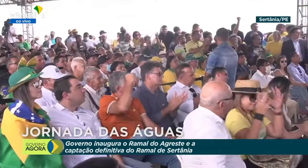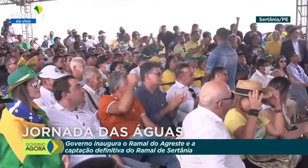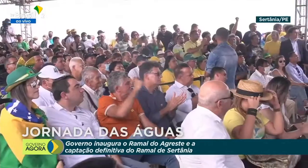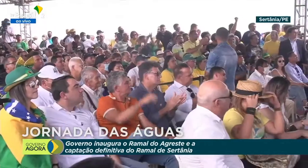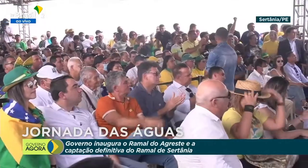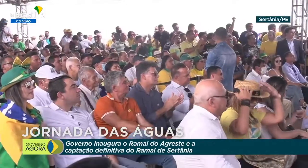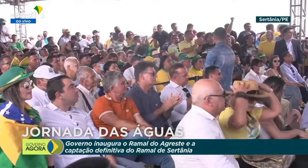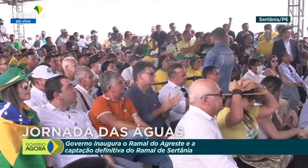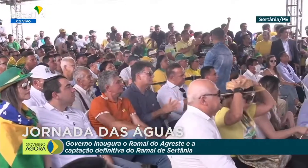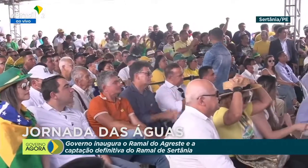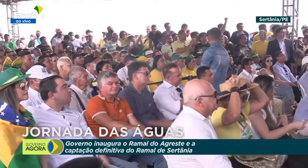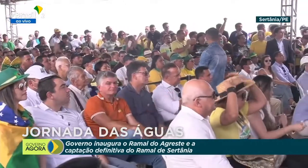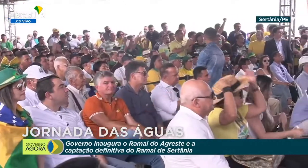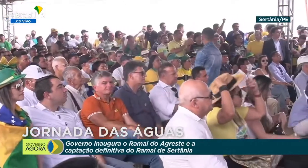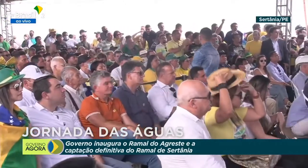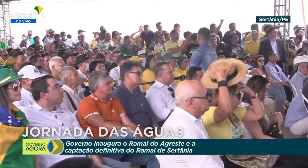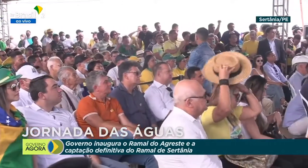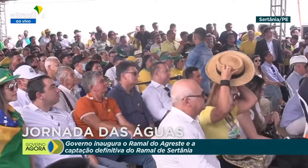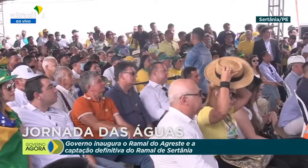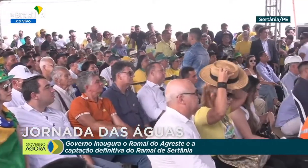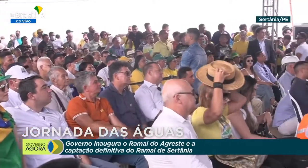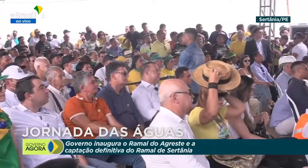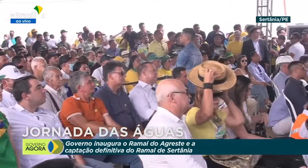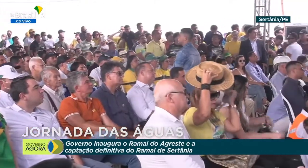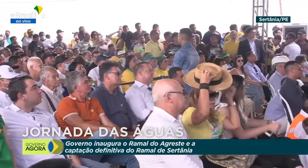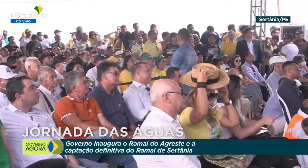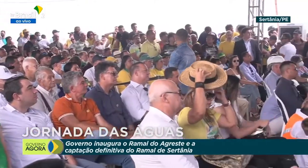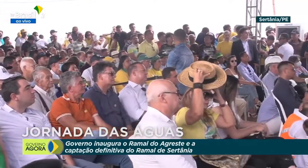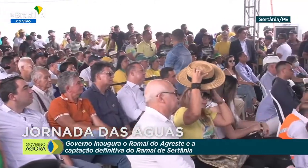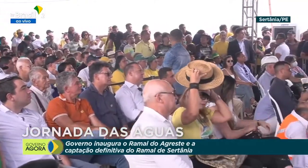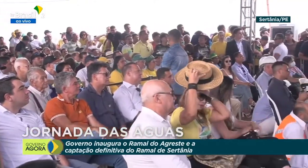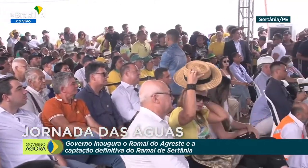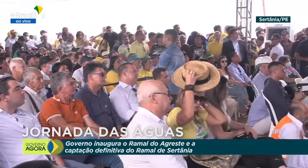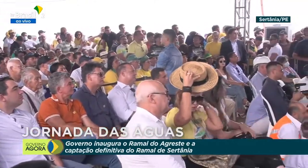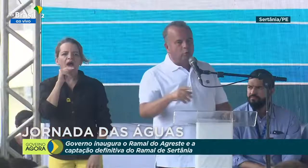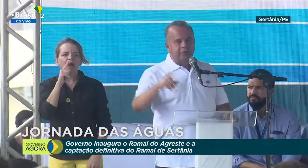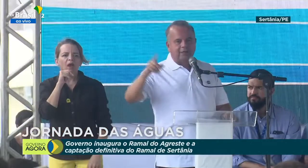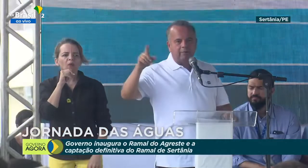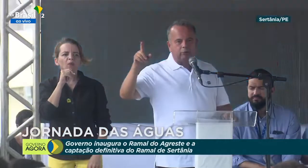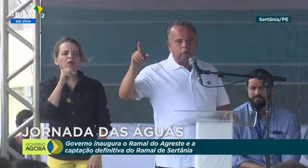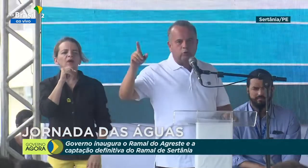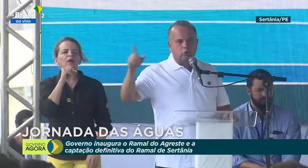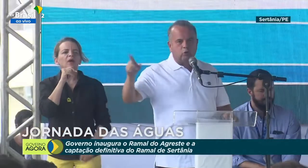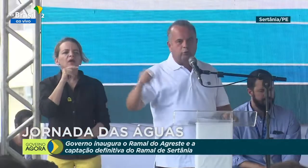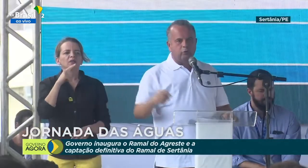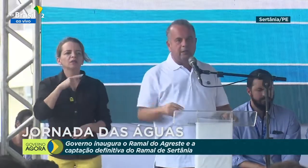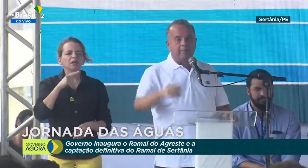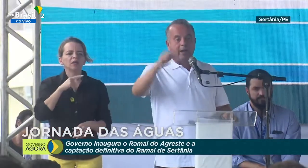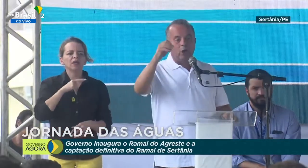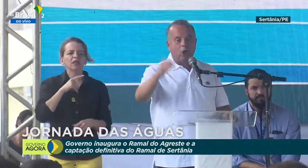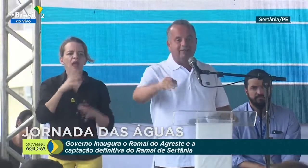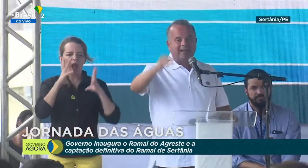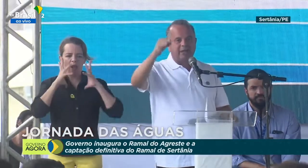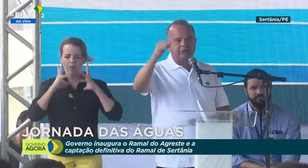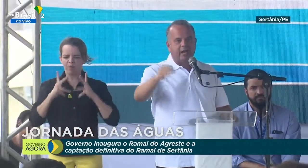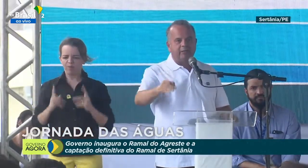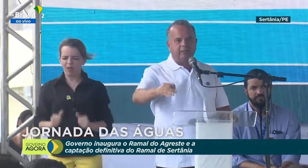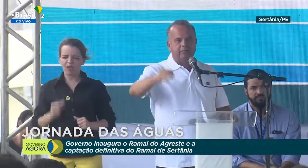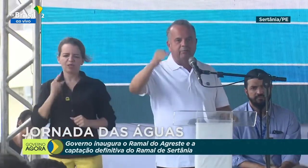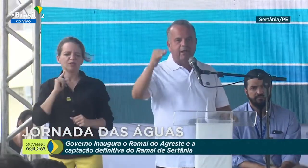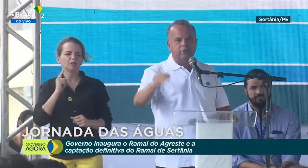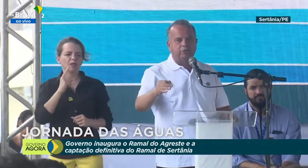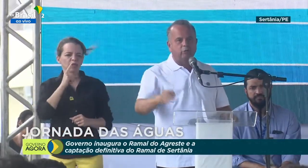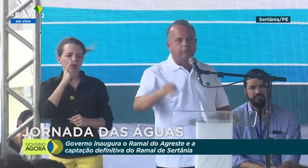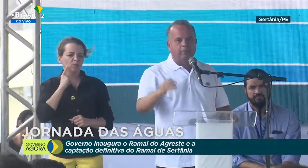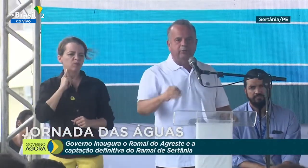Porque água, meus amigos, é vida. É água que permite o tratamento do esgoto, que é a maior tragédia